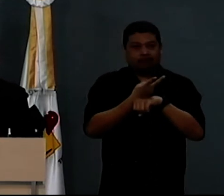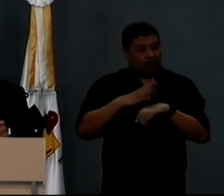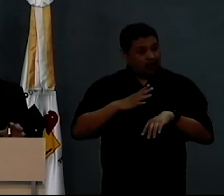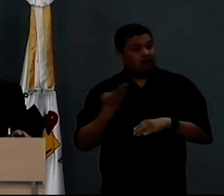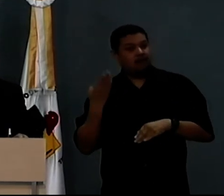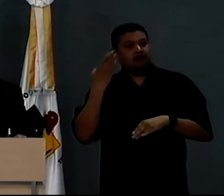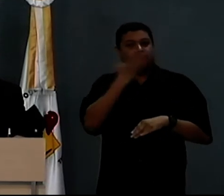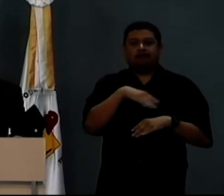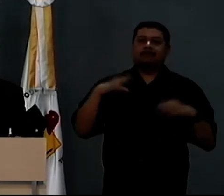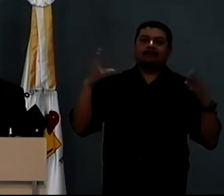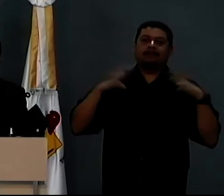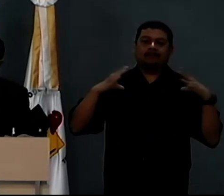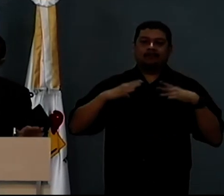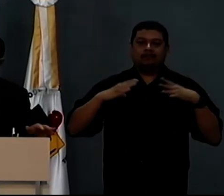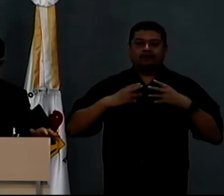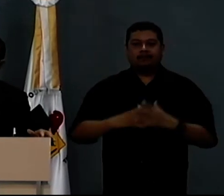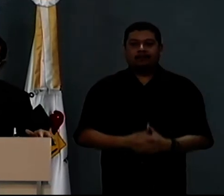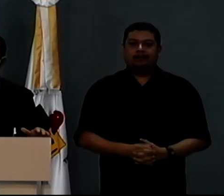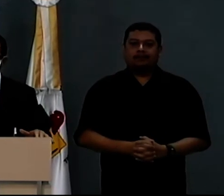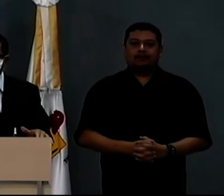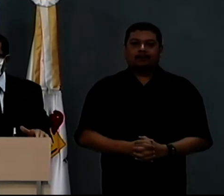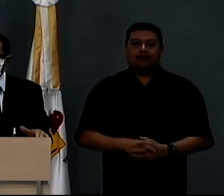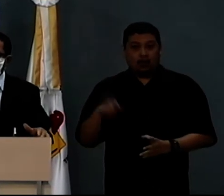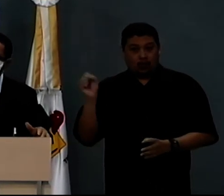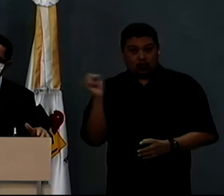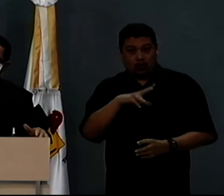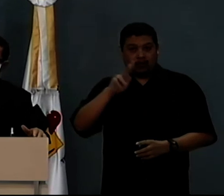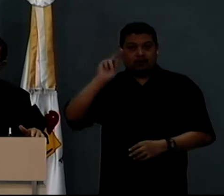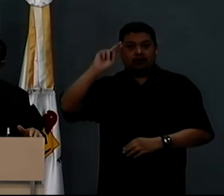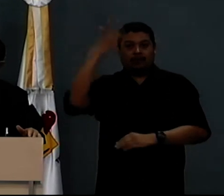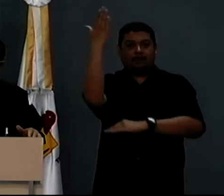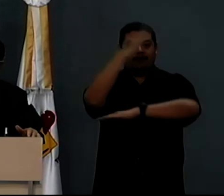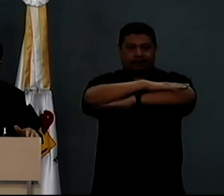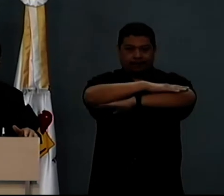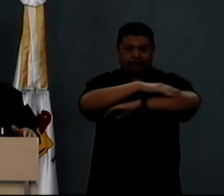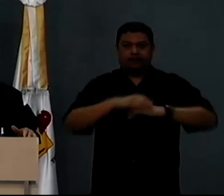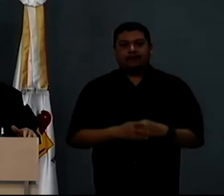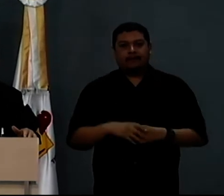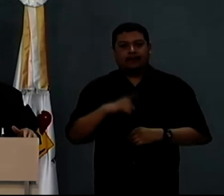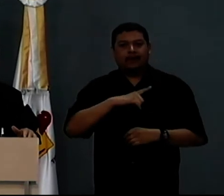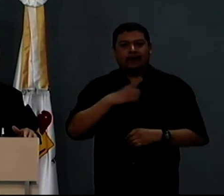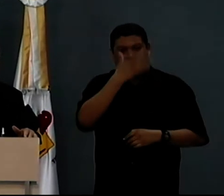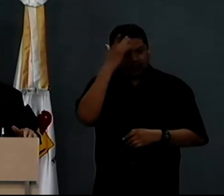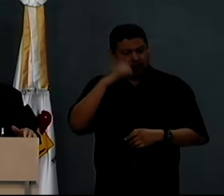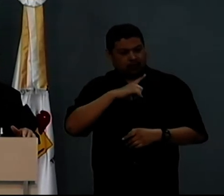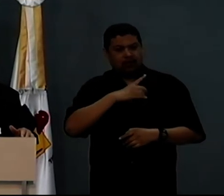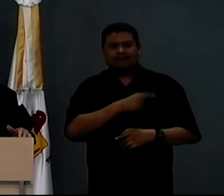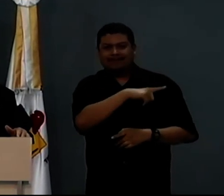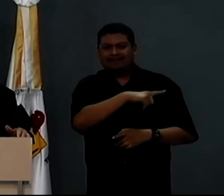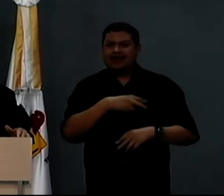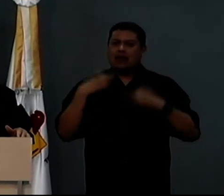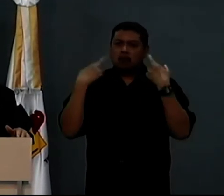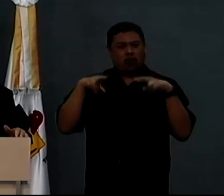bairro de novo, que é o Novo Horizonte, que o vereador mora também, onde alguns moradores reclamando de novo da